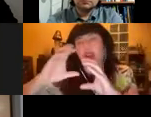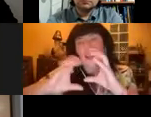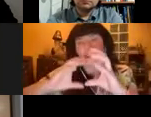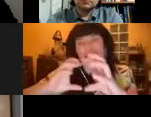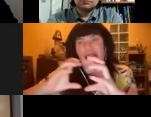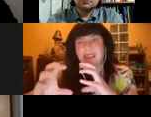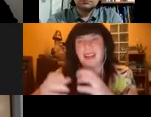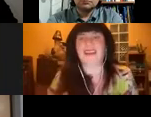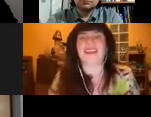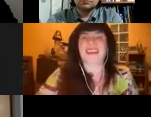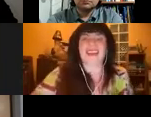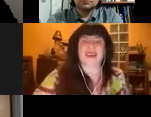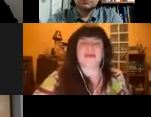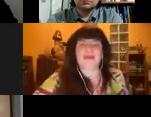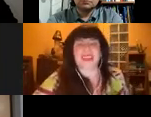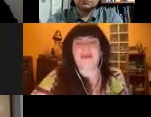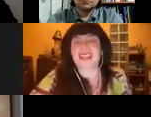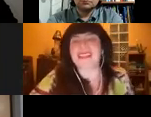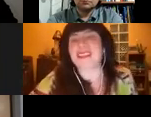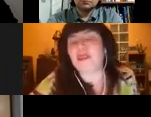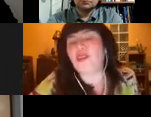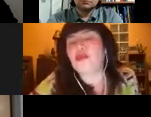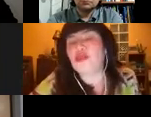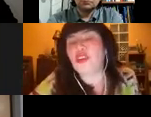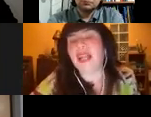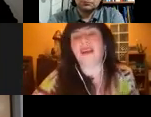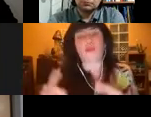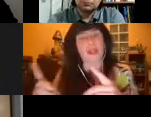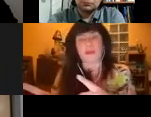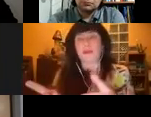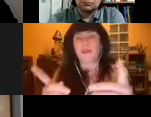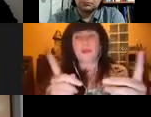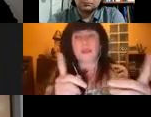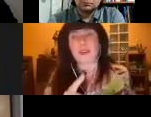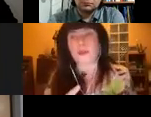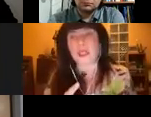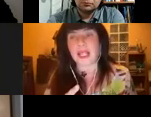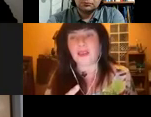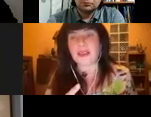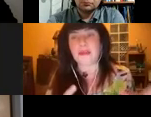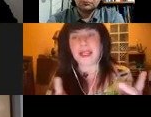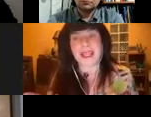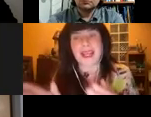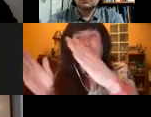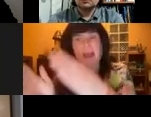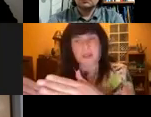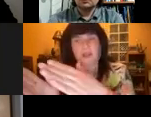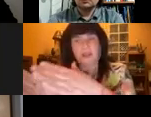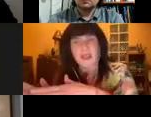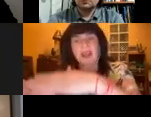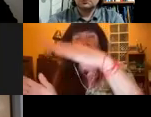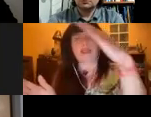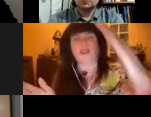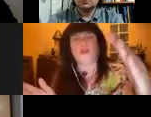de colores clásica de gramática sistémico-funcional, cómo este mismo continuum se fue comportando de esa manera. El